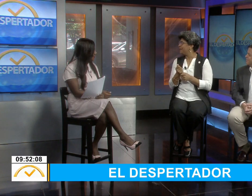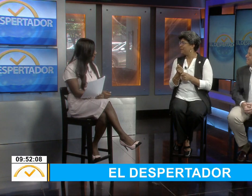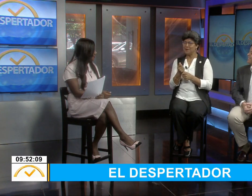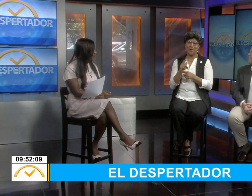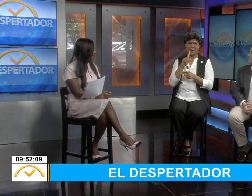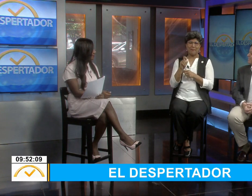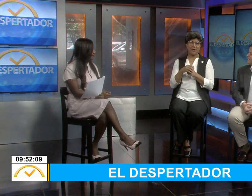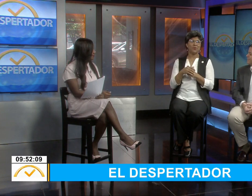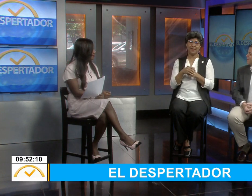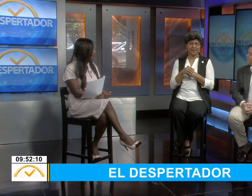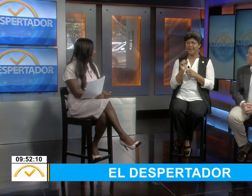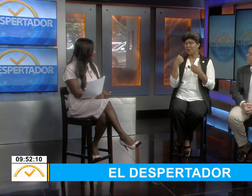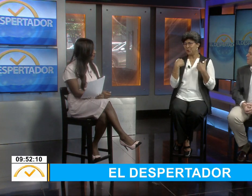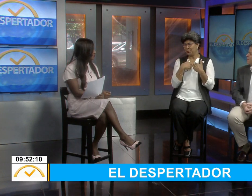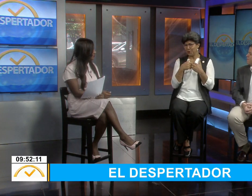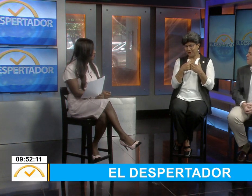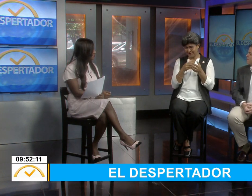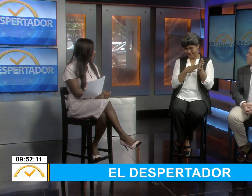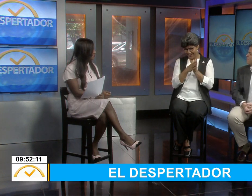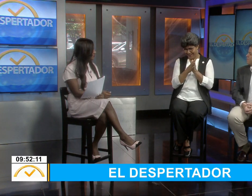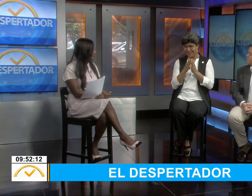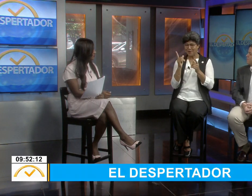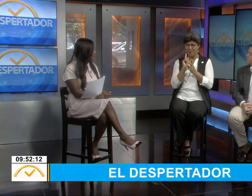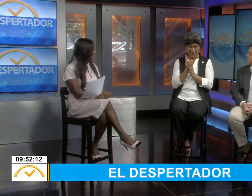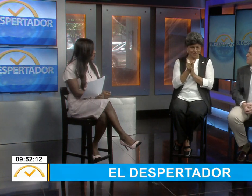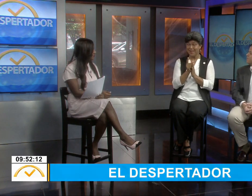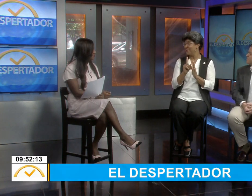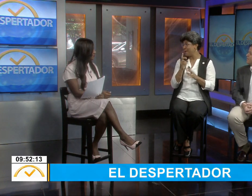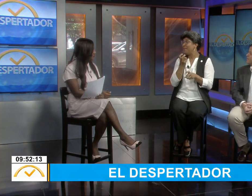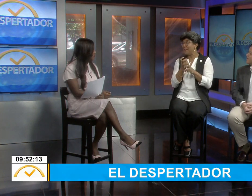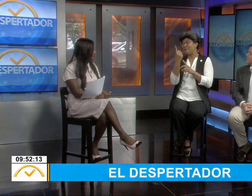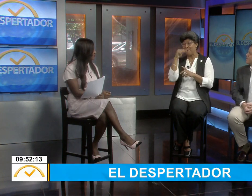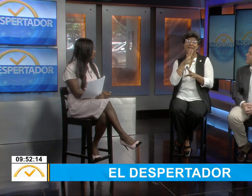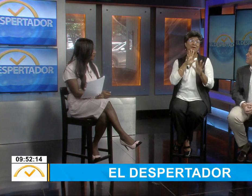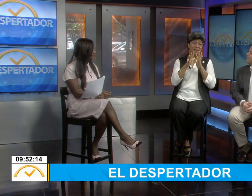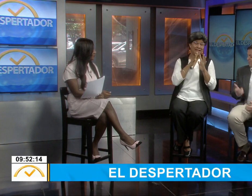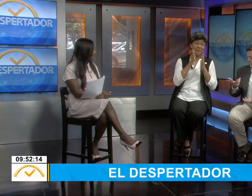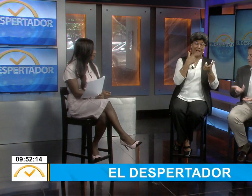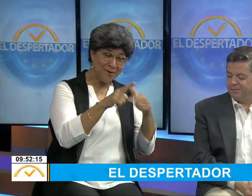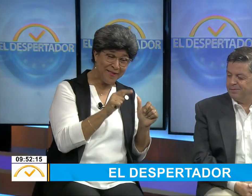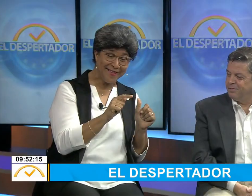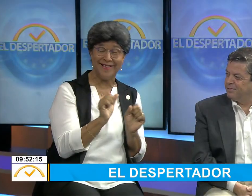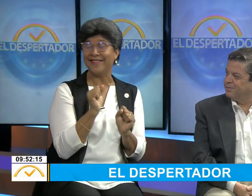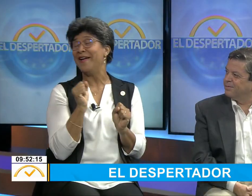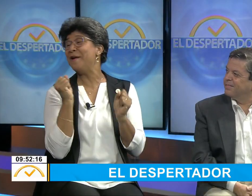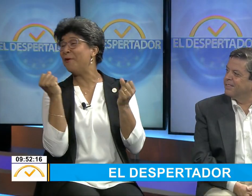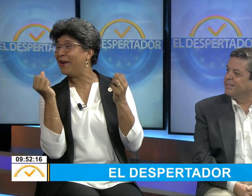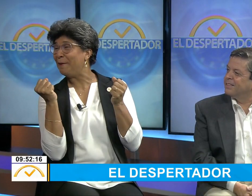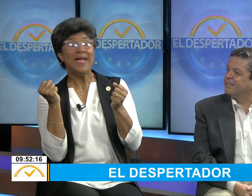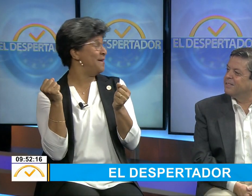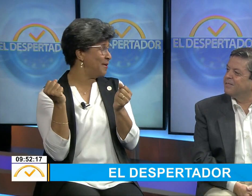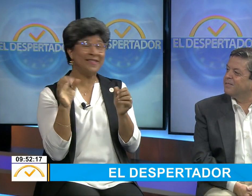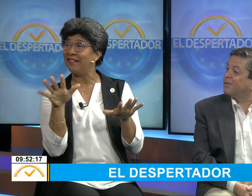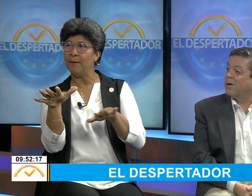Interesantísimo, la pregunta, sí. Nosotros en estos momentos, es difícil para mí hablar el lenguaje de señas. Vamos al paso, entonces. Sí, exactamente,